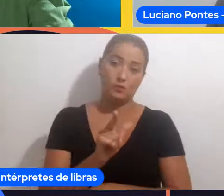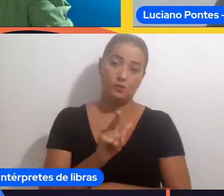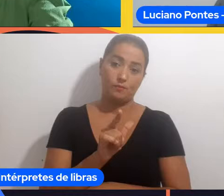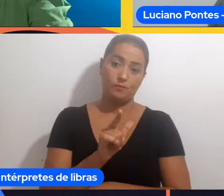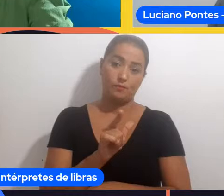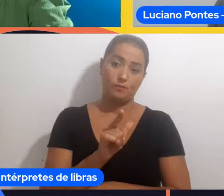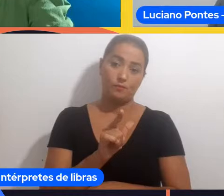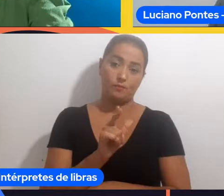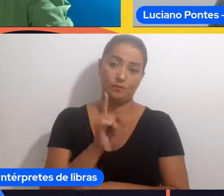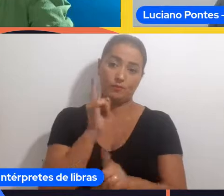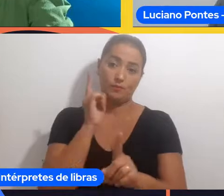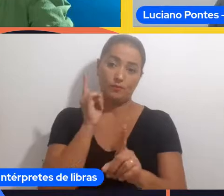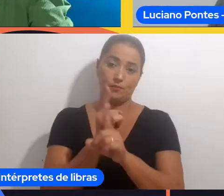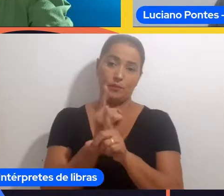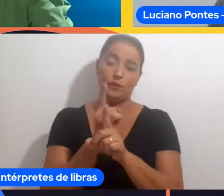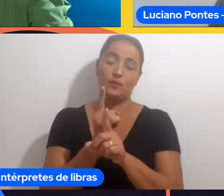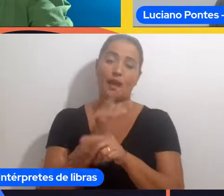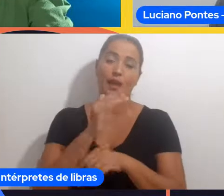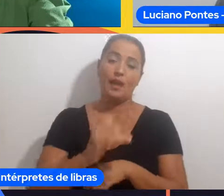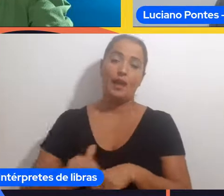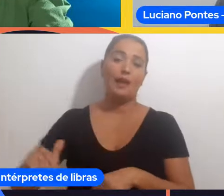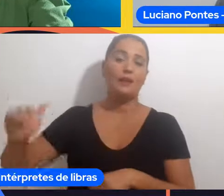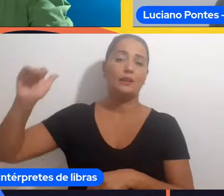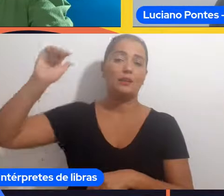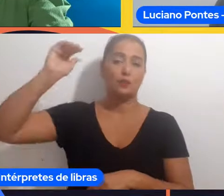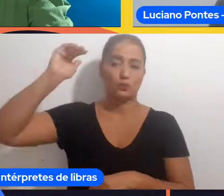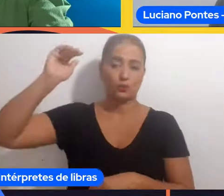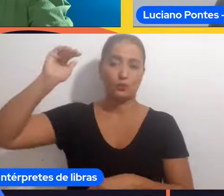encontrar adultos